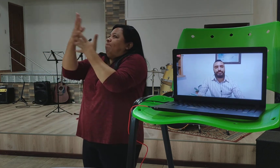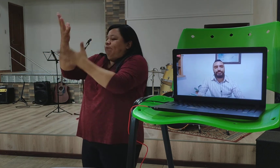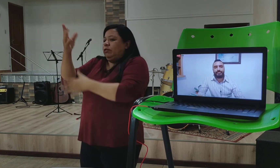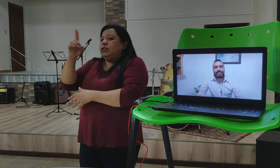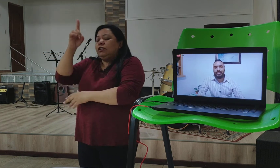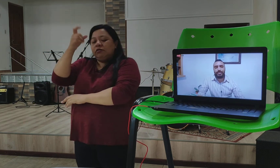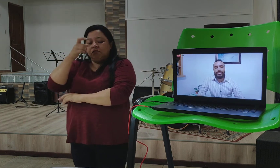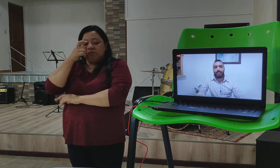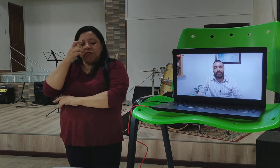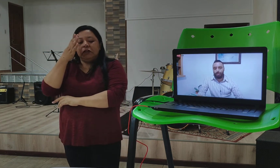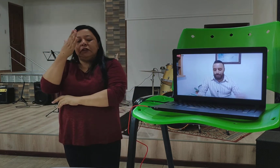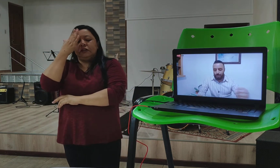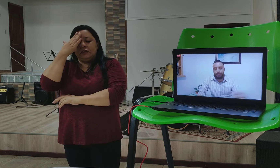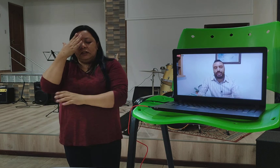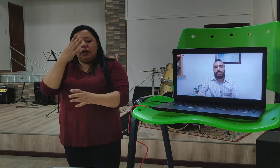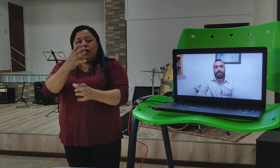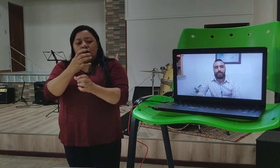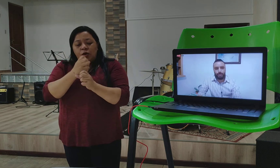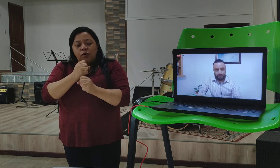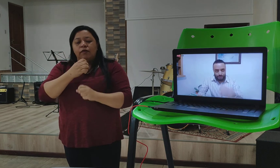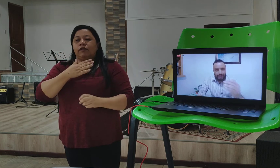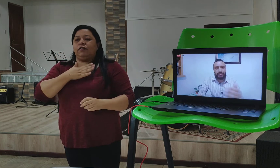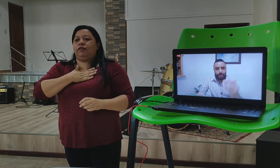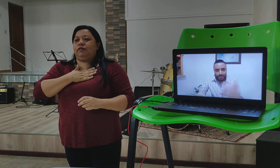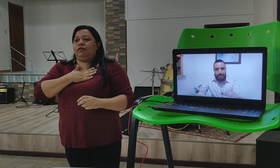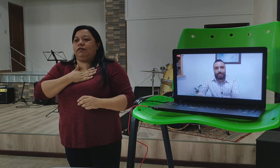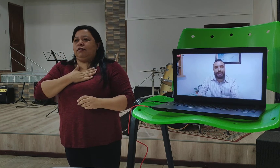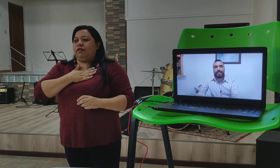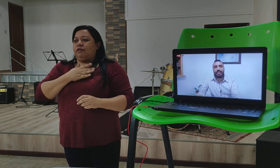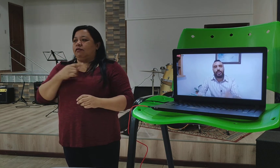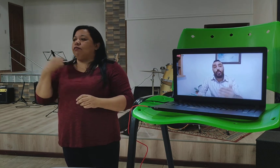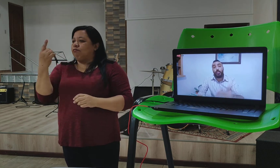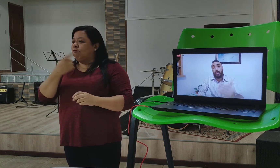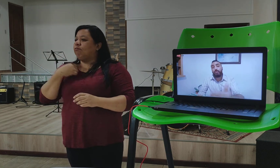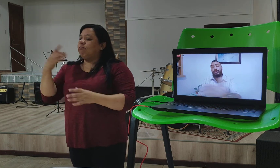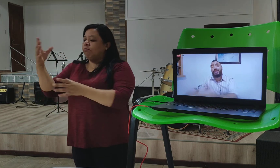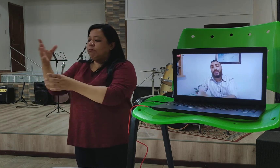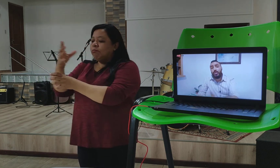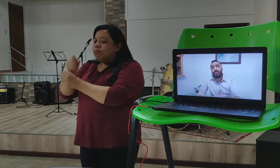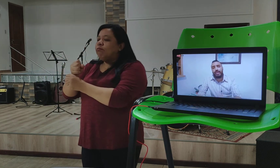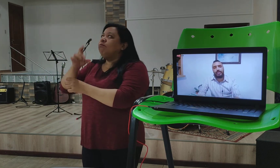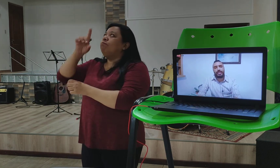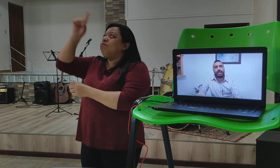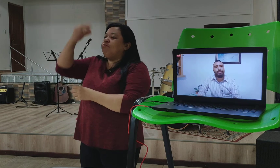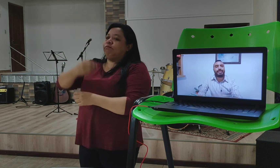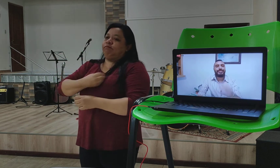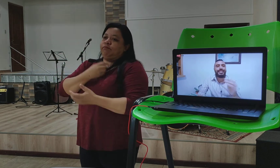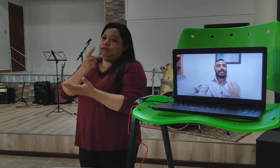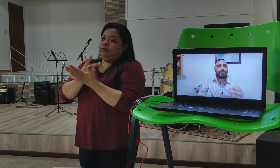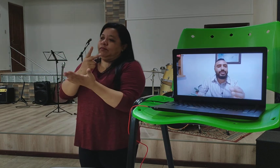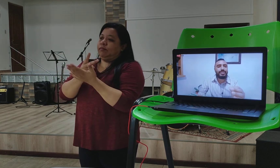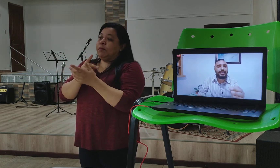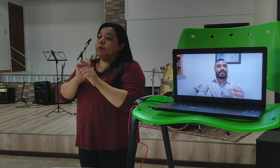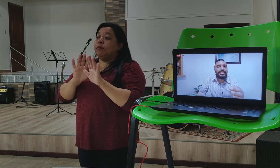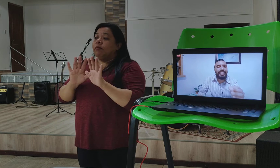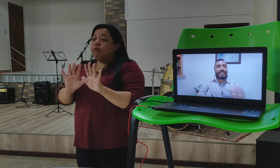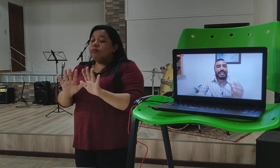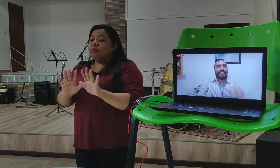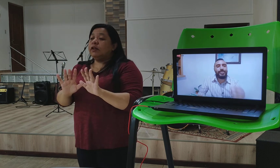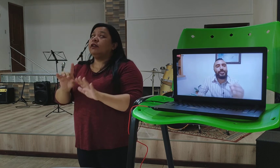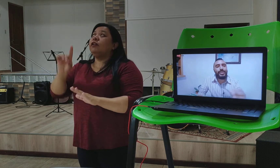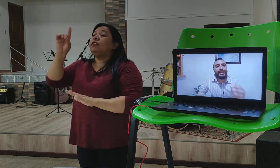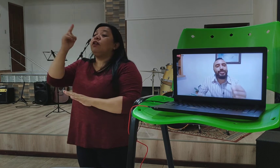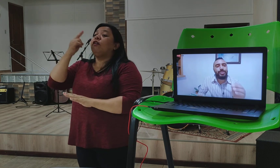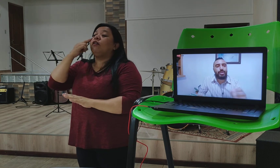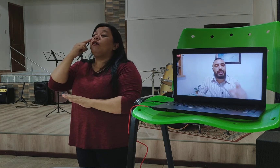Senhor. Davi não está falando de uma novidade para o Senhor. Deus sabia o quanto Davi confiava nele, mas Deus